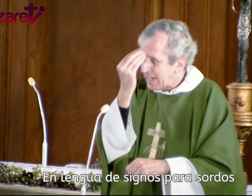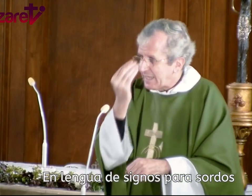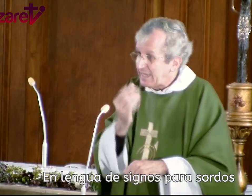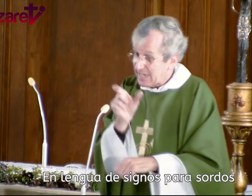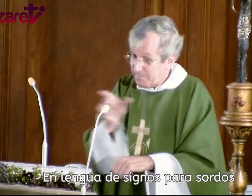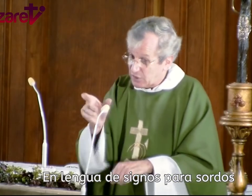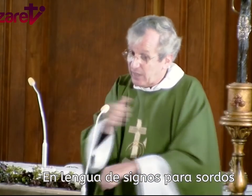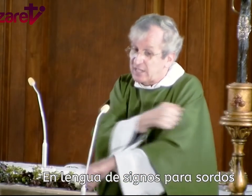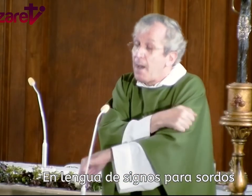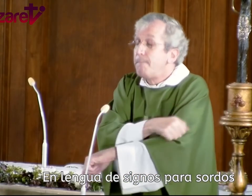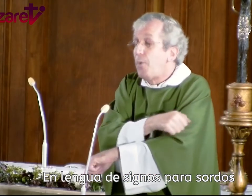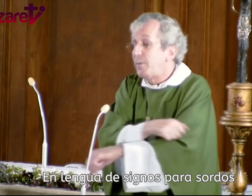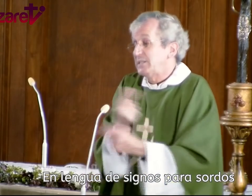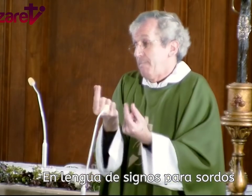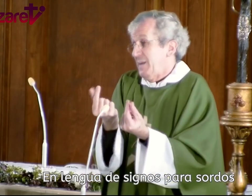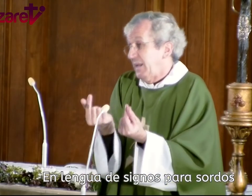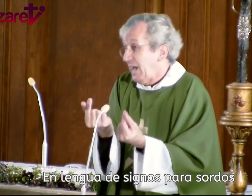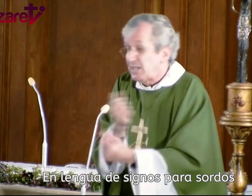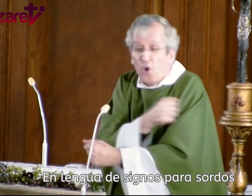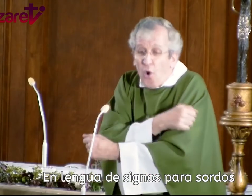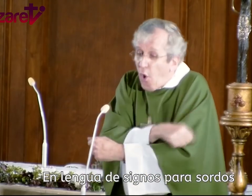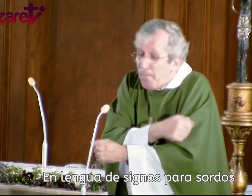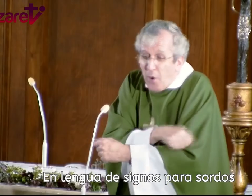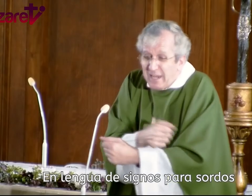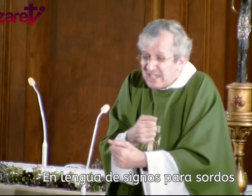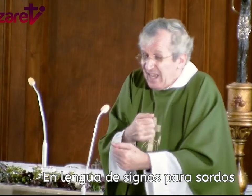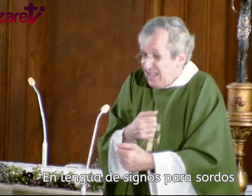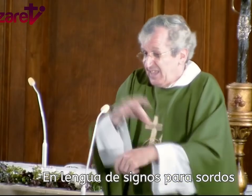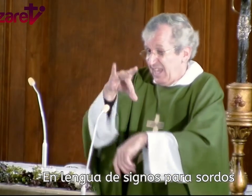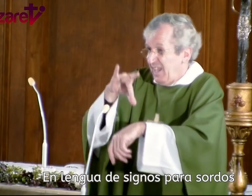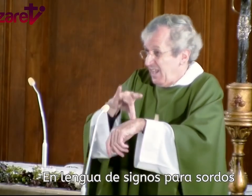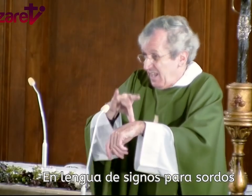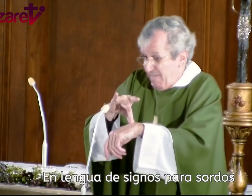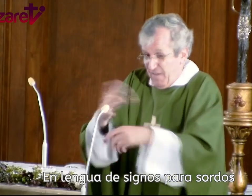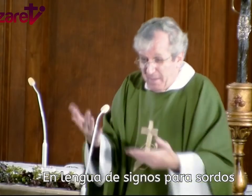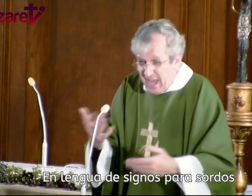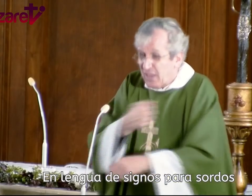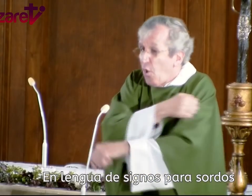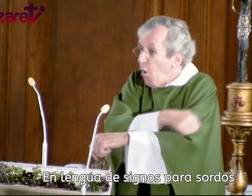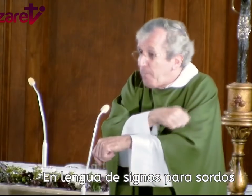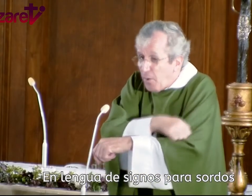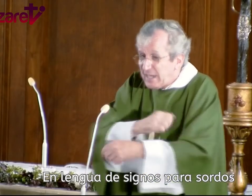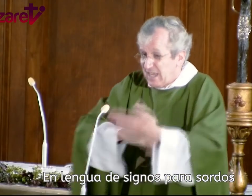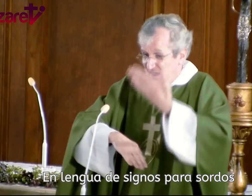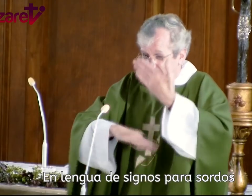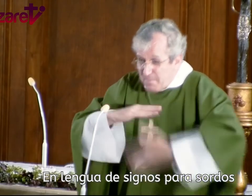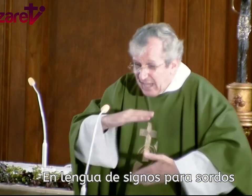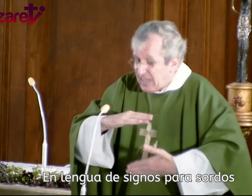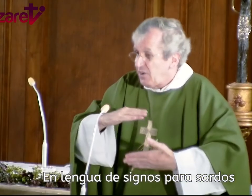Esas personas Pobres Materiales O pobres De enfermedad O pobres De limitaciones